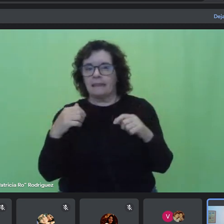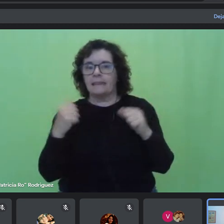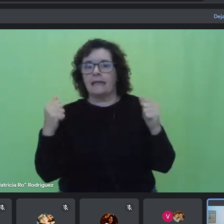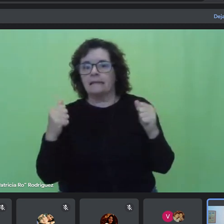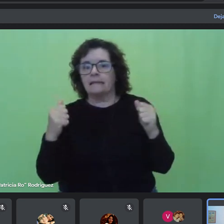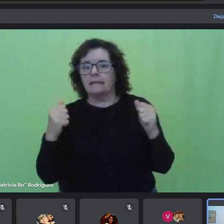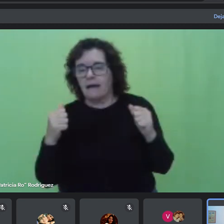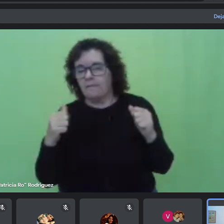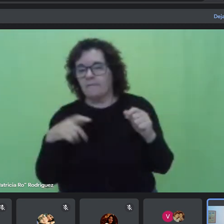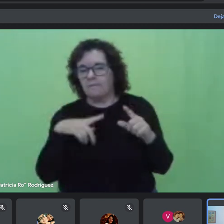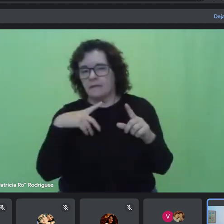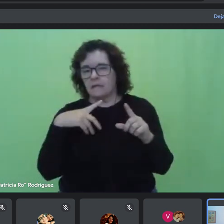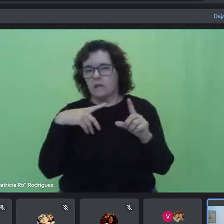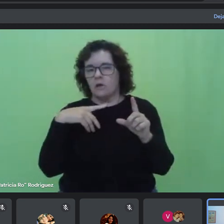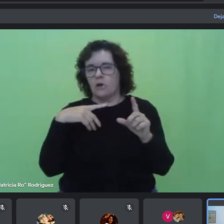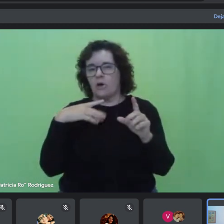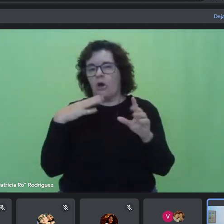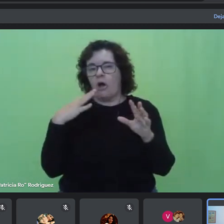para